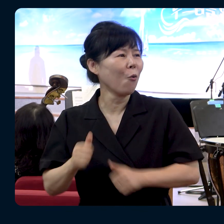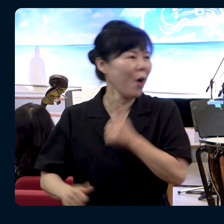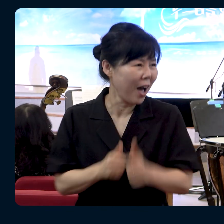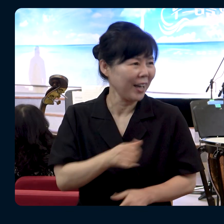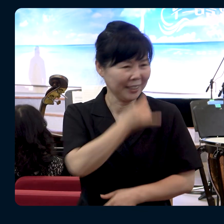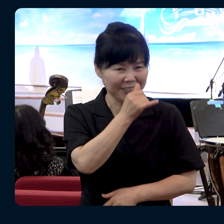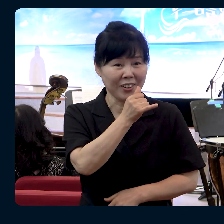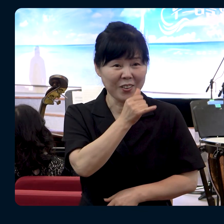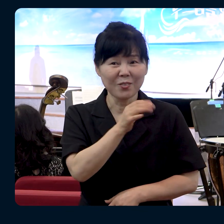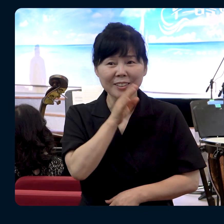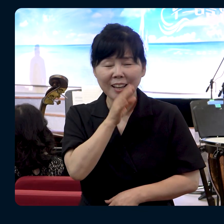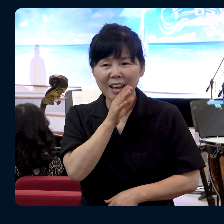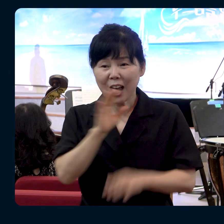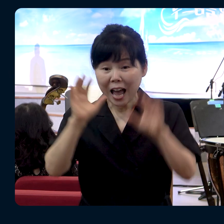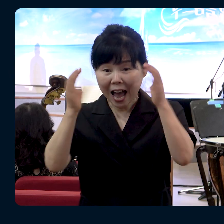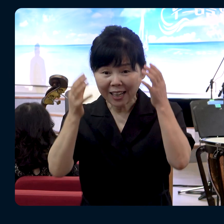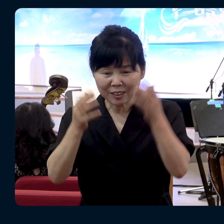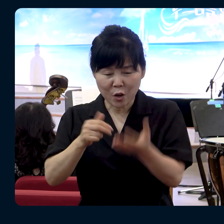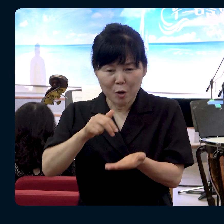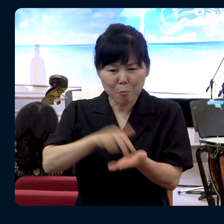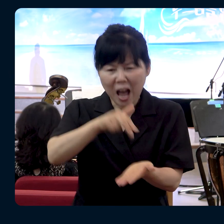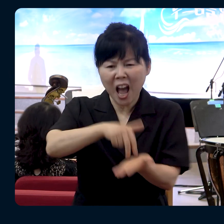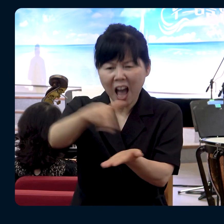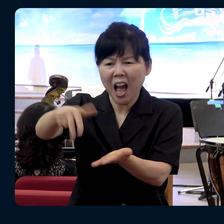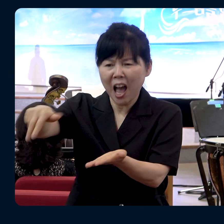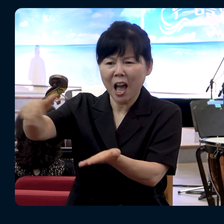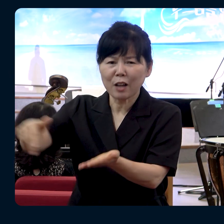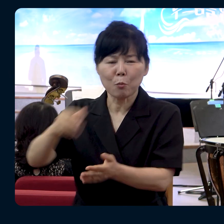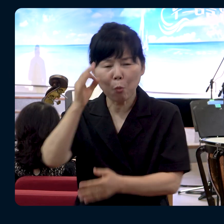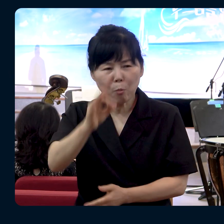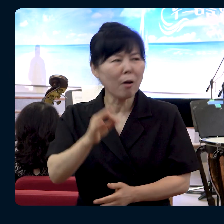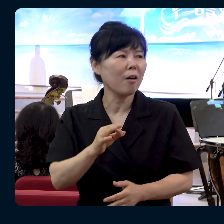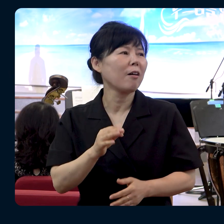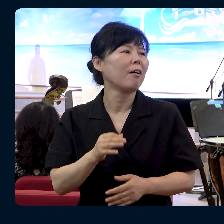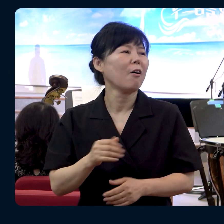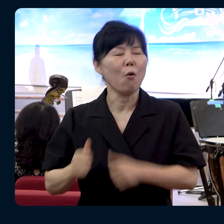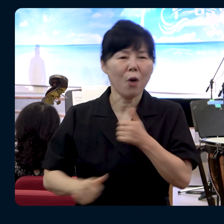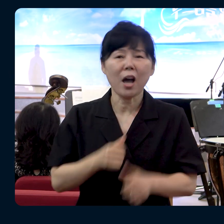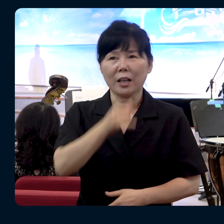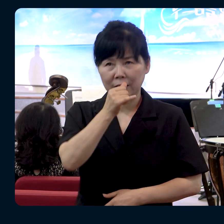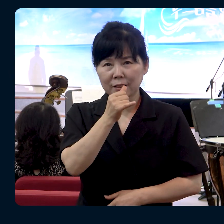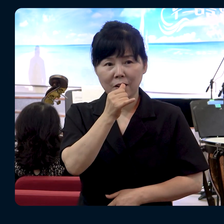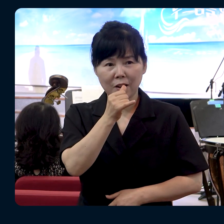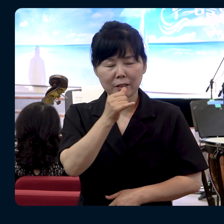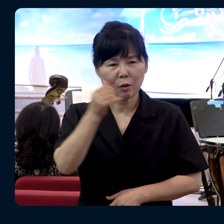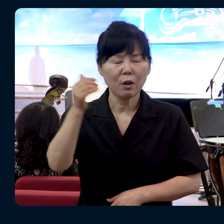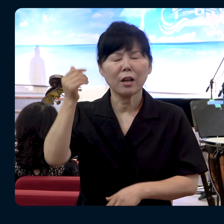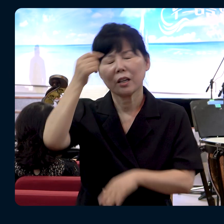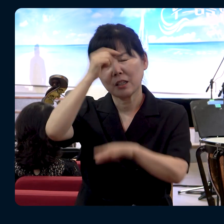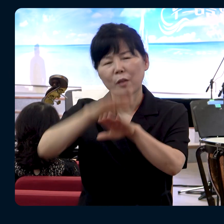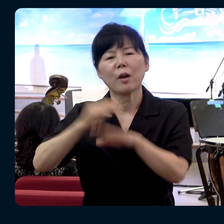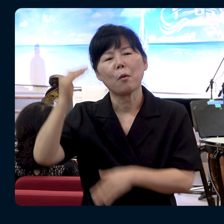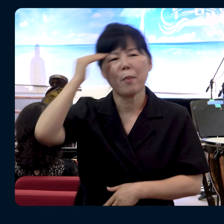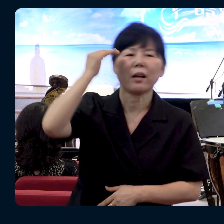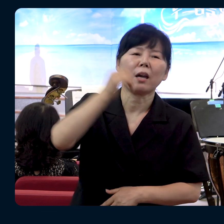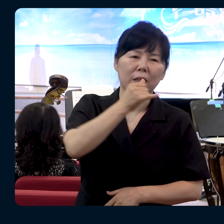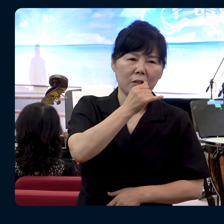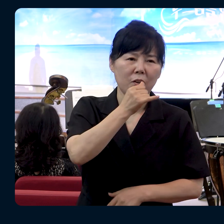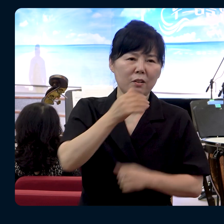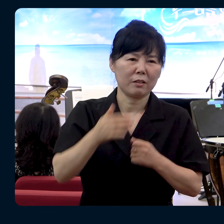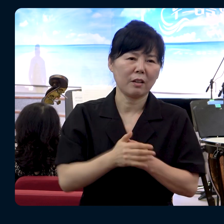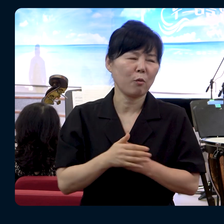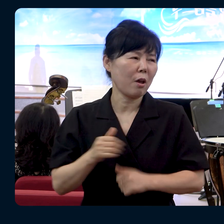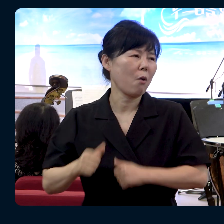있는 거죠. 내가 예배는 거룩한 것이라는 내 가치가 있는데 그걸 자꾸 훼손하니까 그런 겁니다. 어떤 사람은